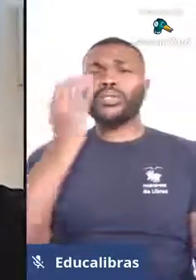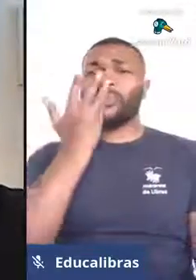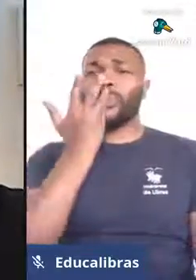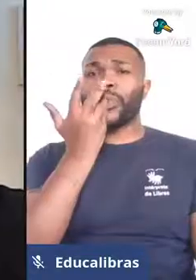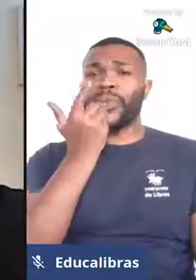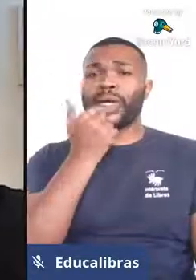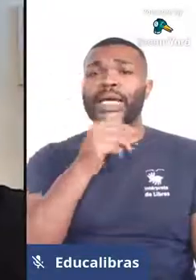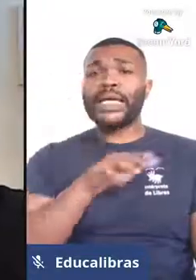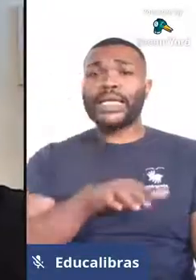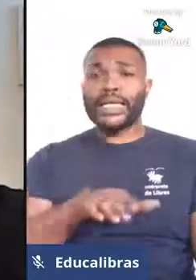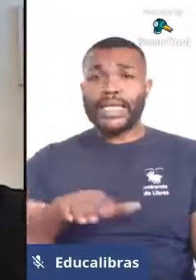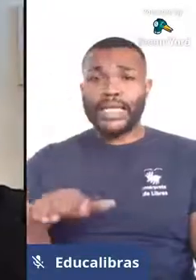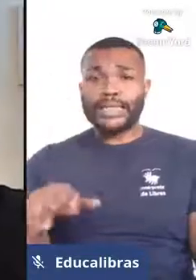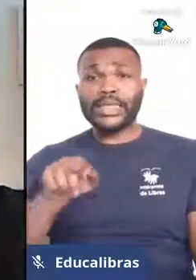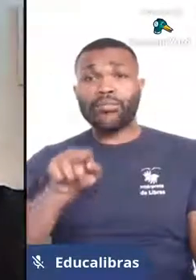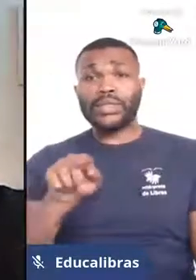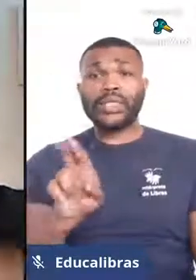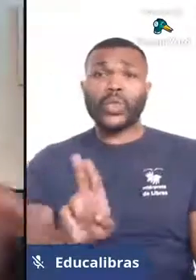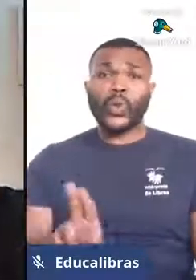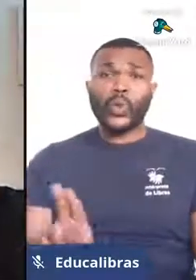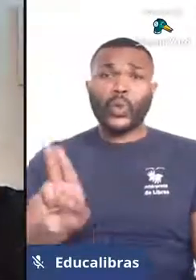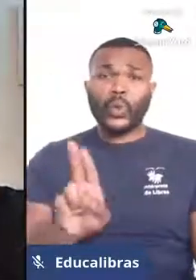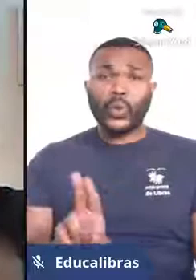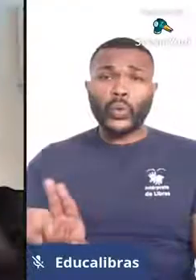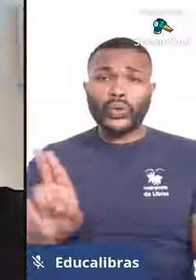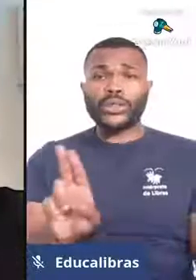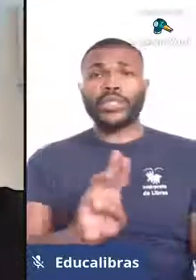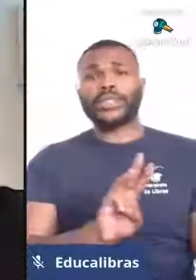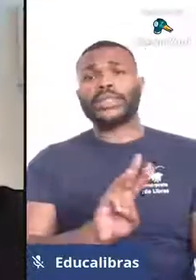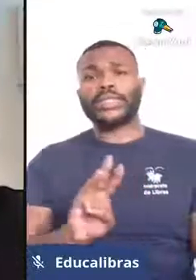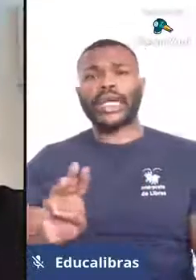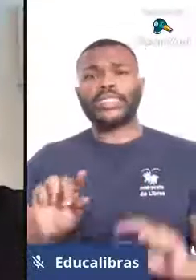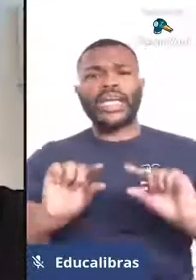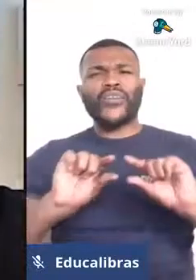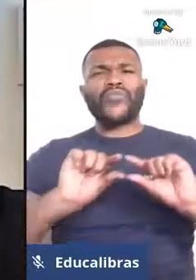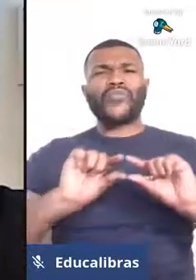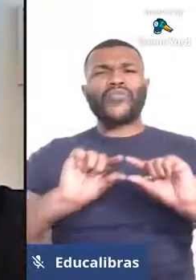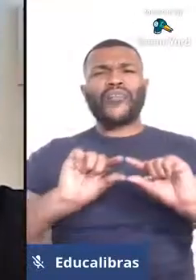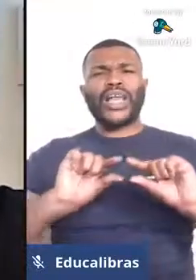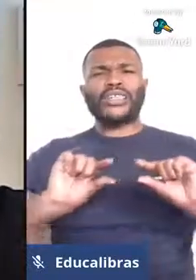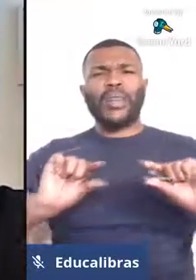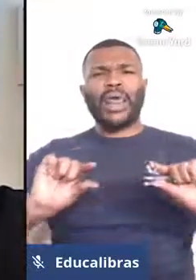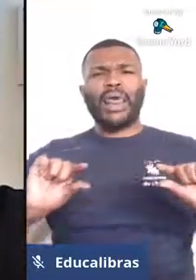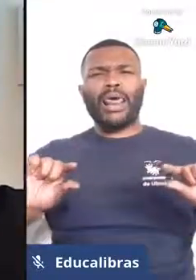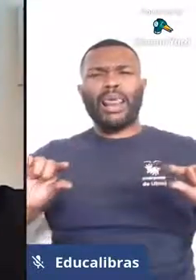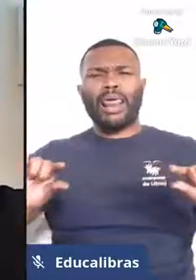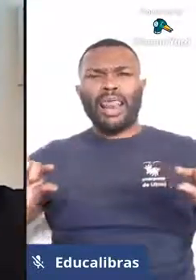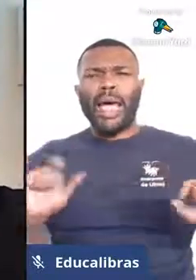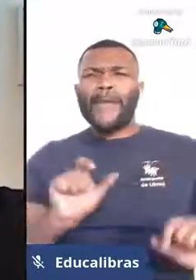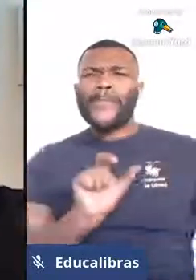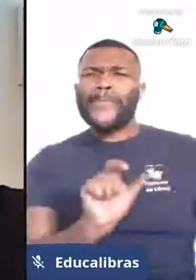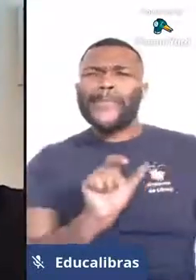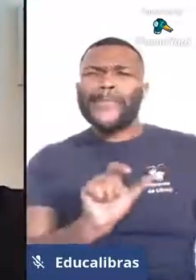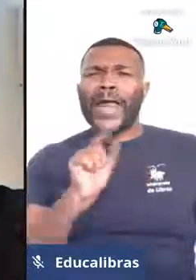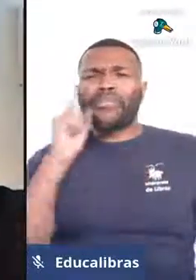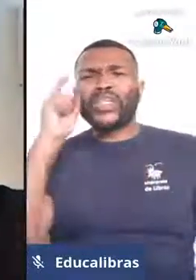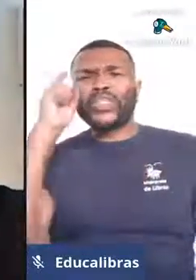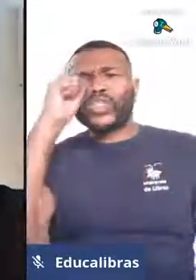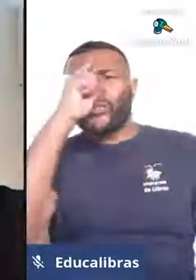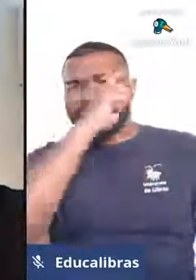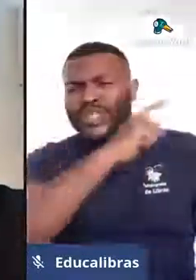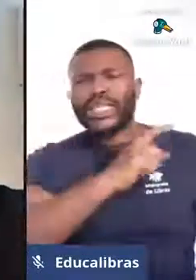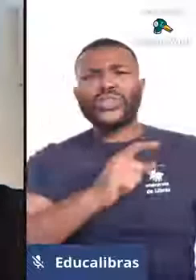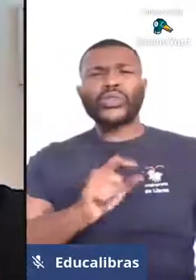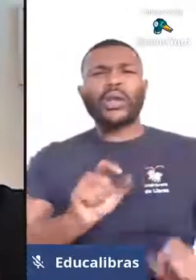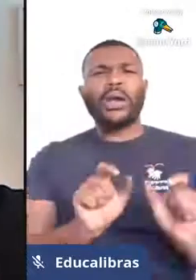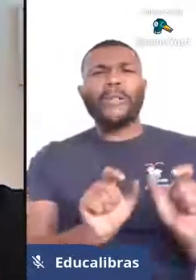usa no seu site frases longuíssimas, com um vocabulário muito complicado, em ordem indireta, você não